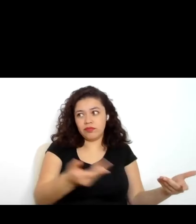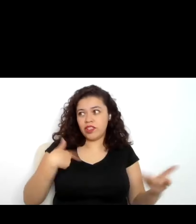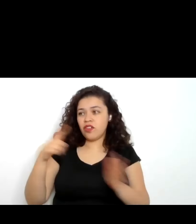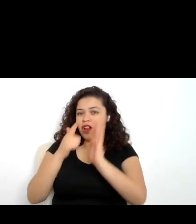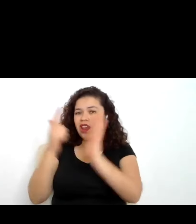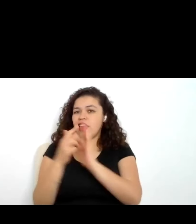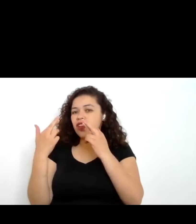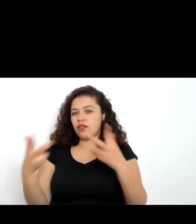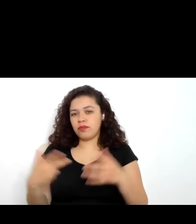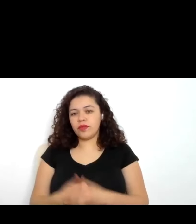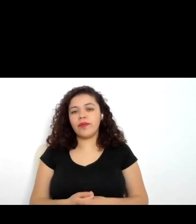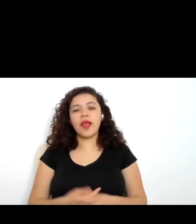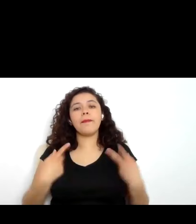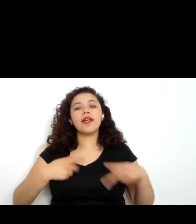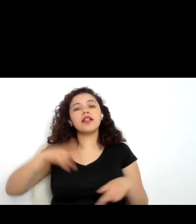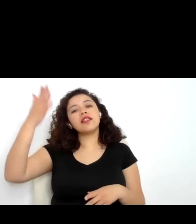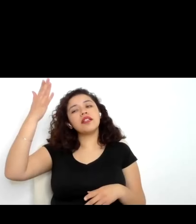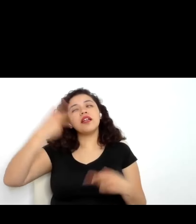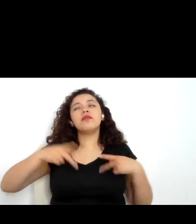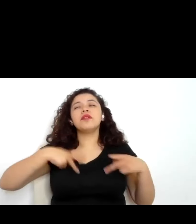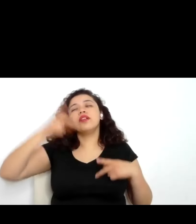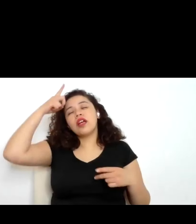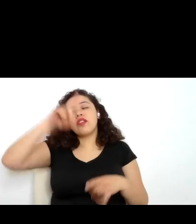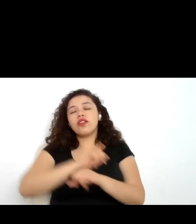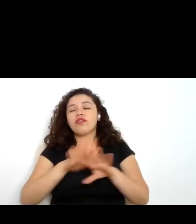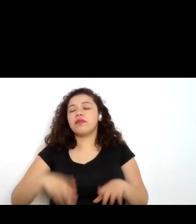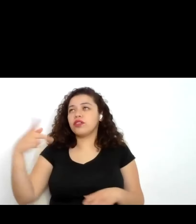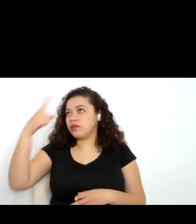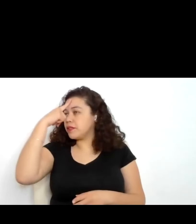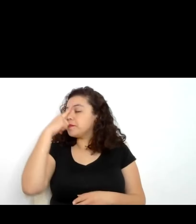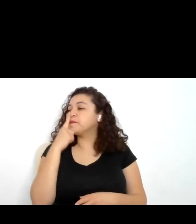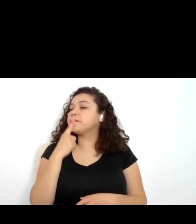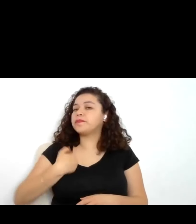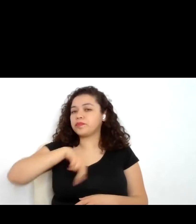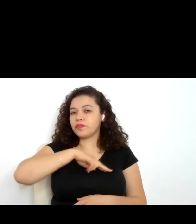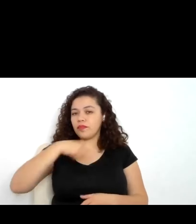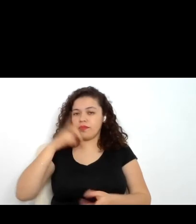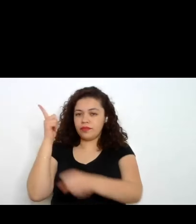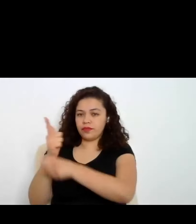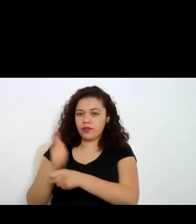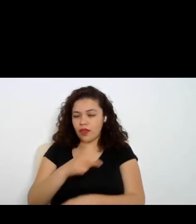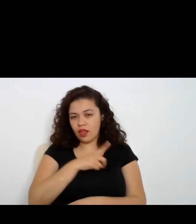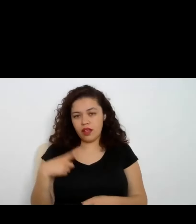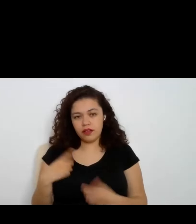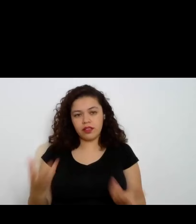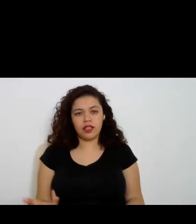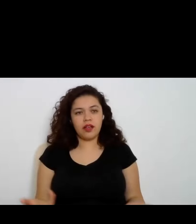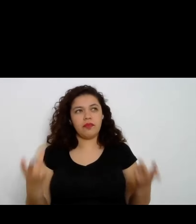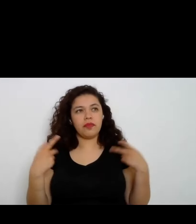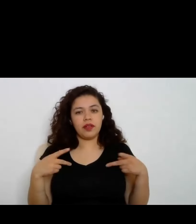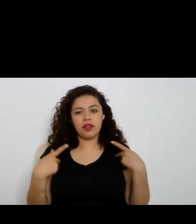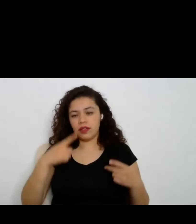Identificar el perfil de los titulares de los datos personales. ¿Cuál es el perfil? Pues necesito identificar el perfil de